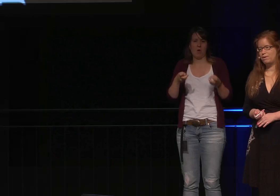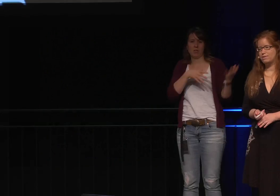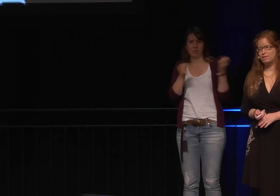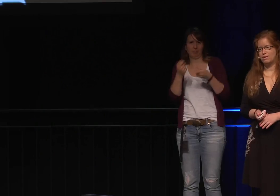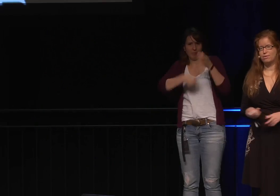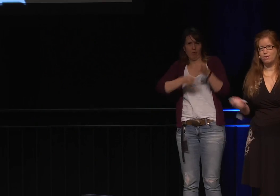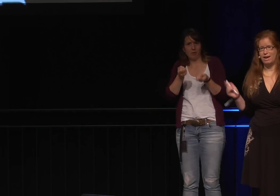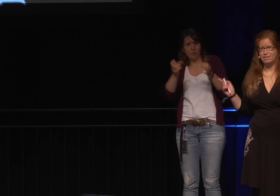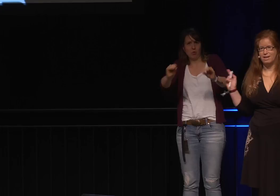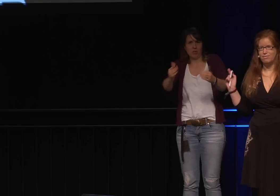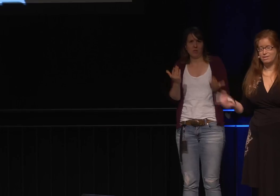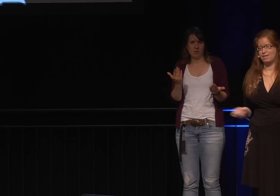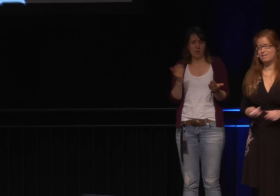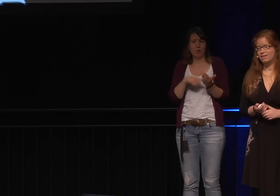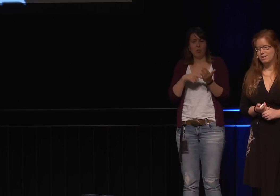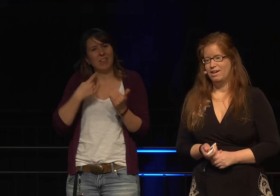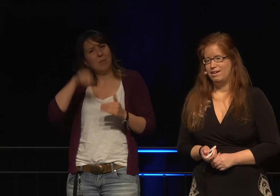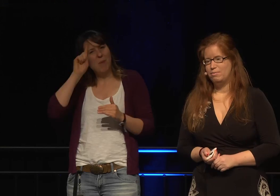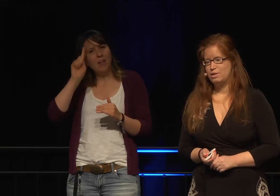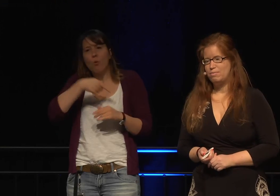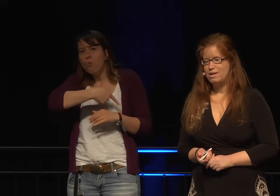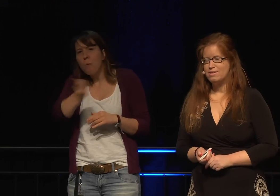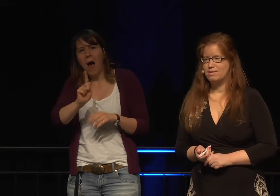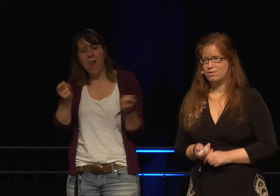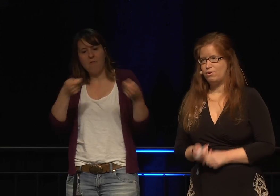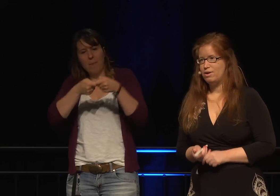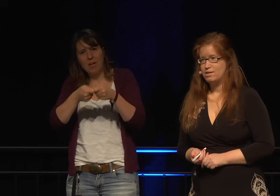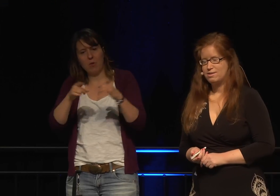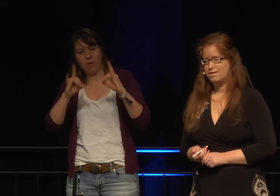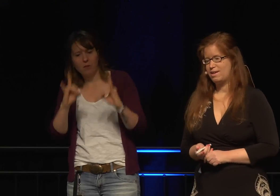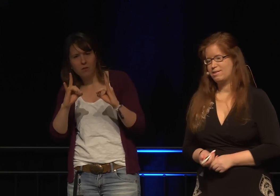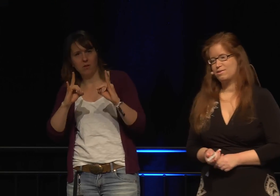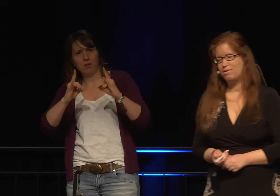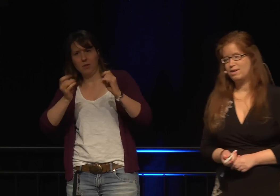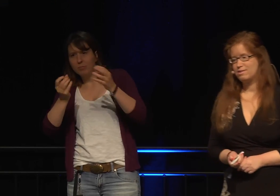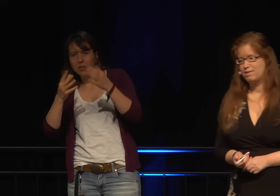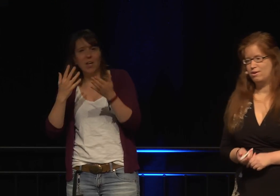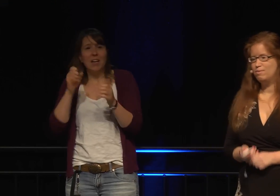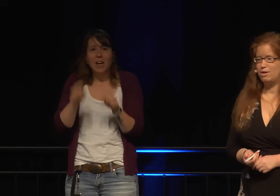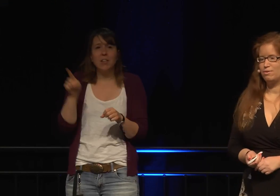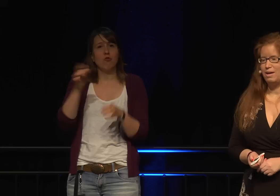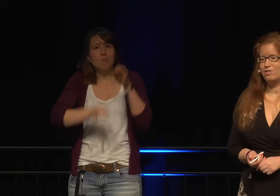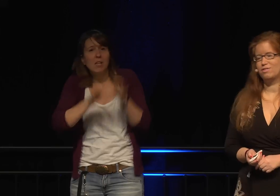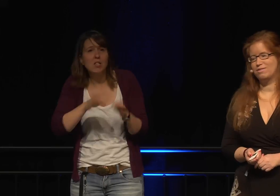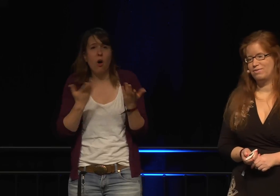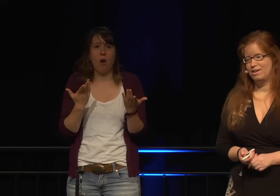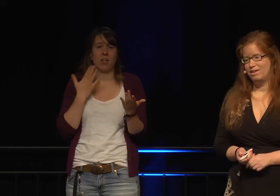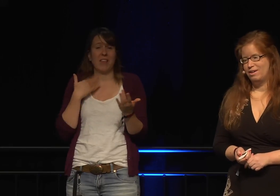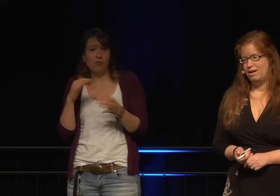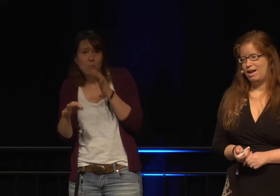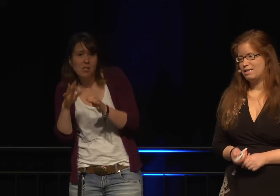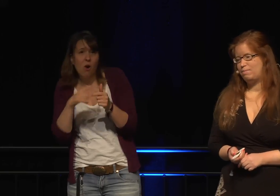específico, porque estamos hablando más de todas las cosas que están conectando, como por ejemplo juguetes